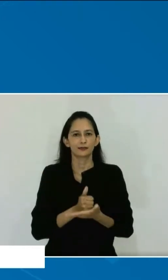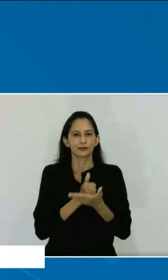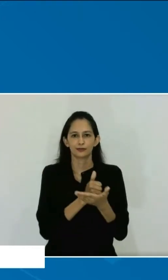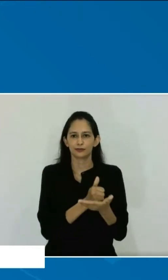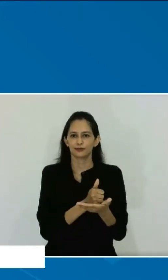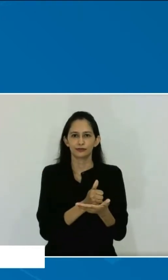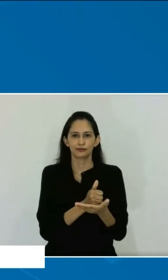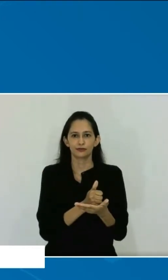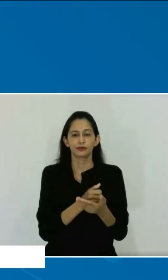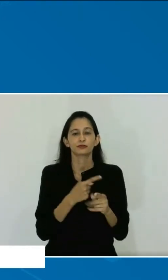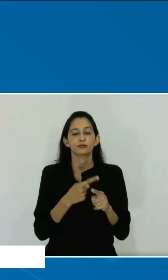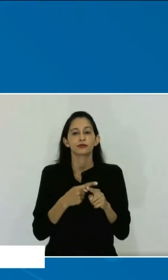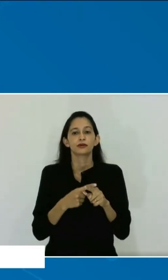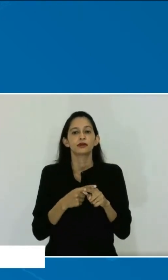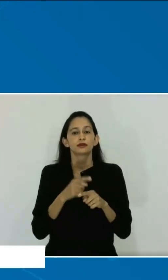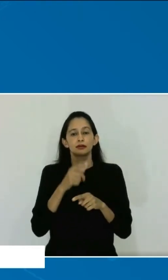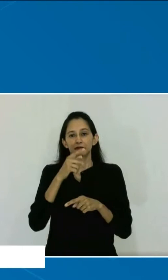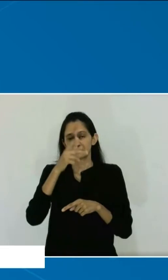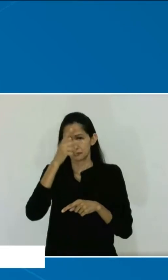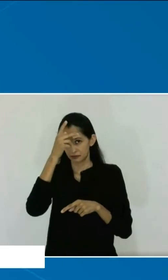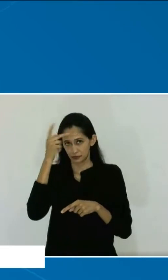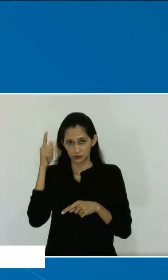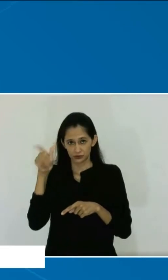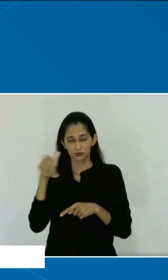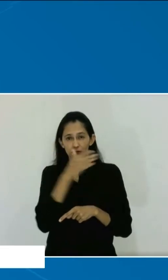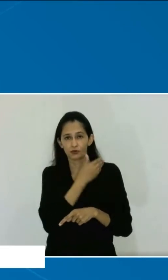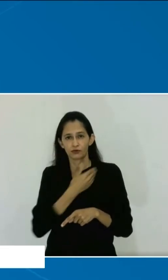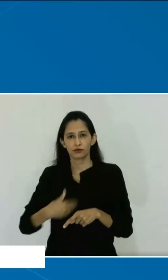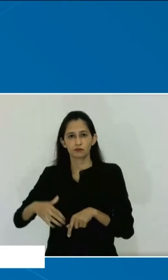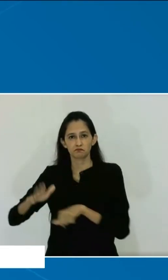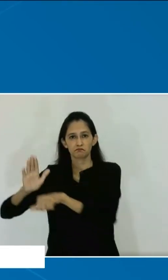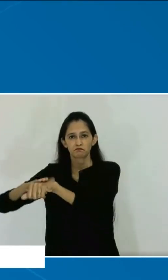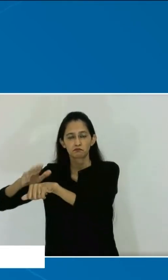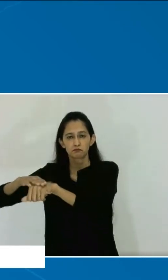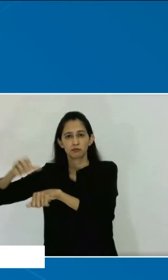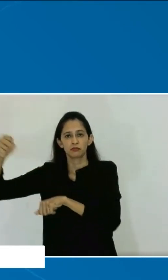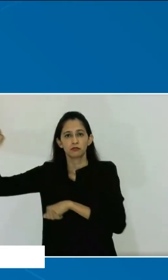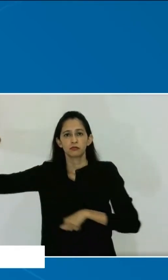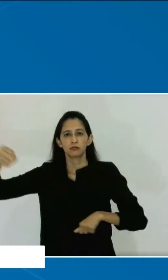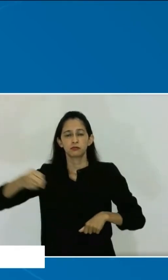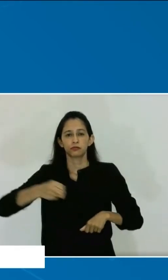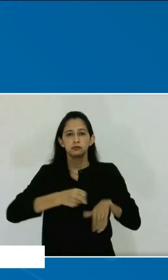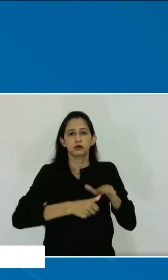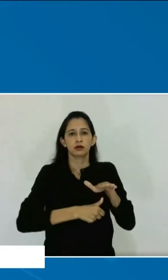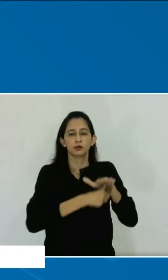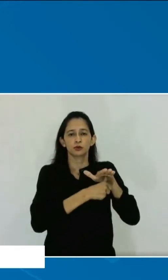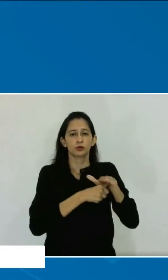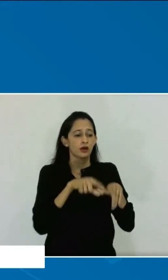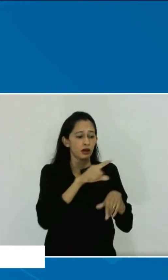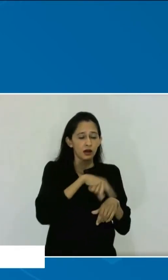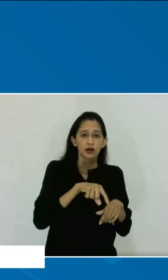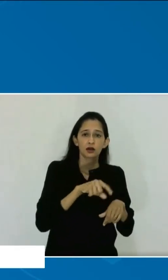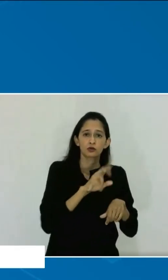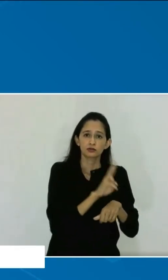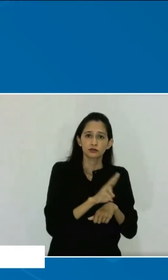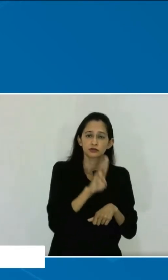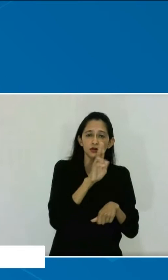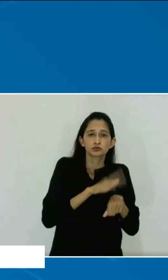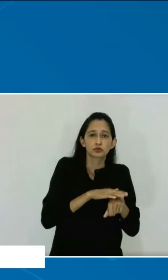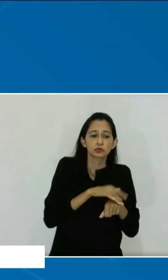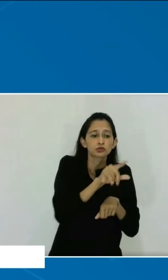sido nomeados. E isso traz uma instabilidade nas universidades sem precedentes. Isso também é motivo de